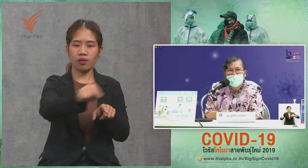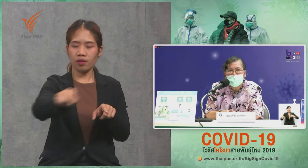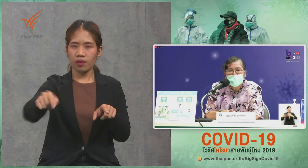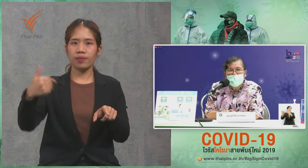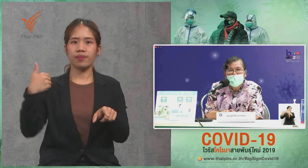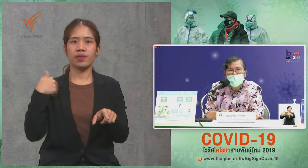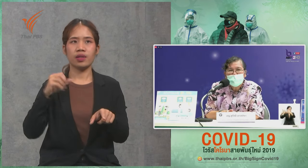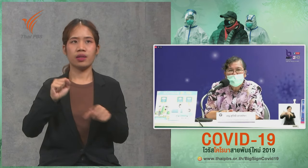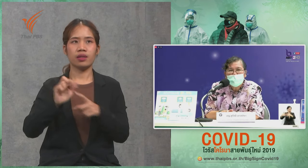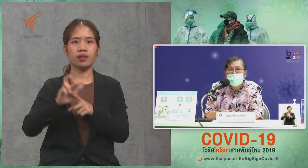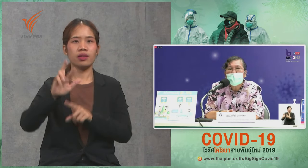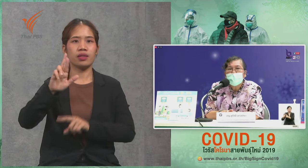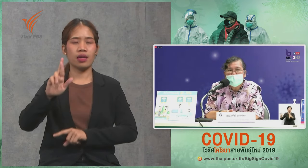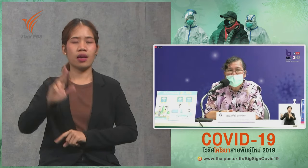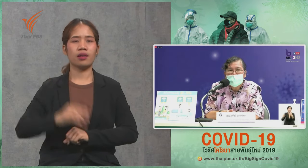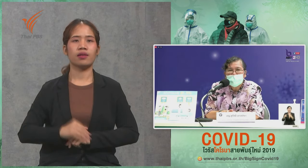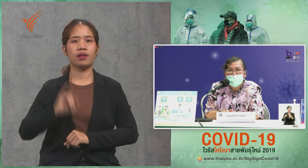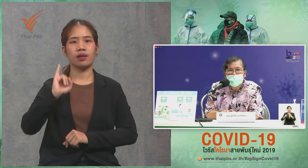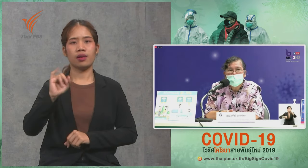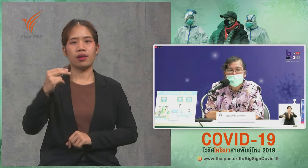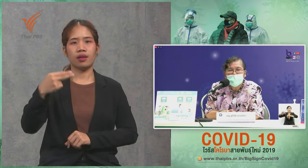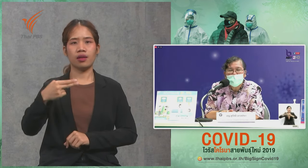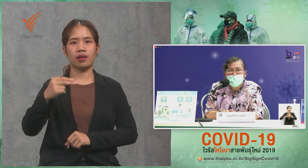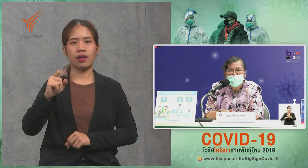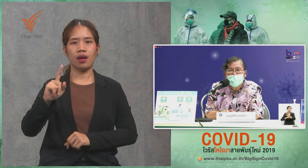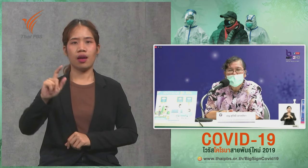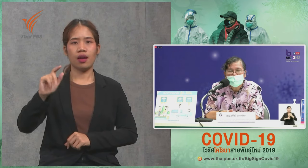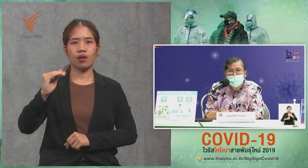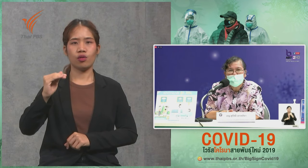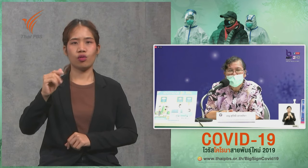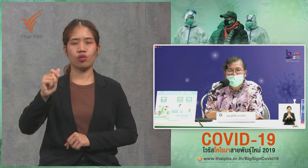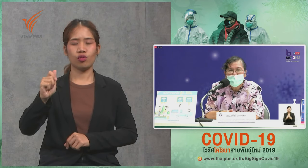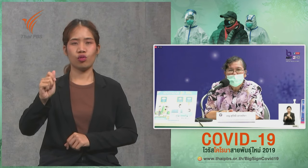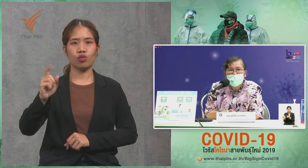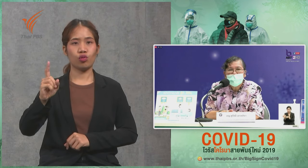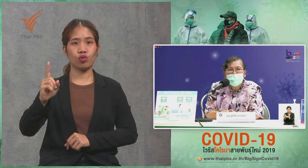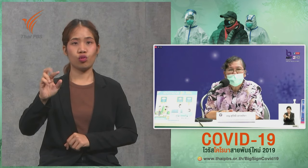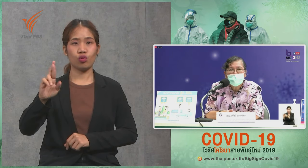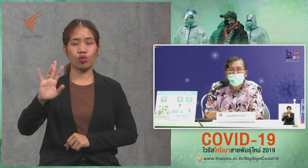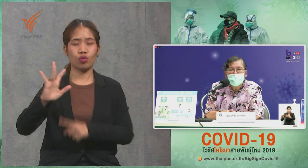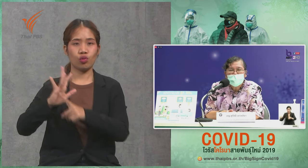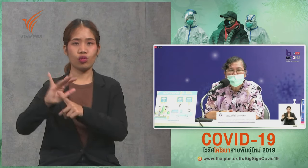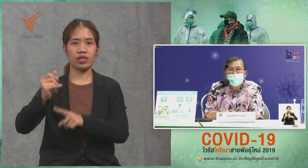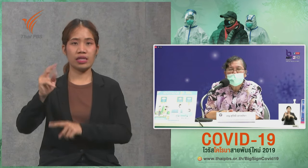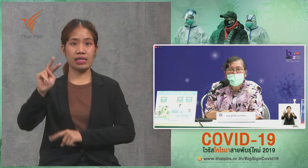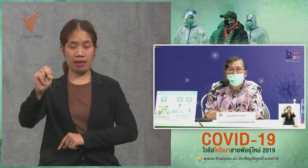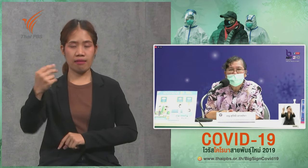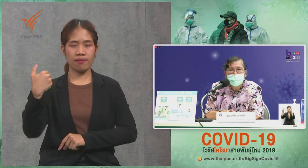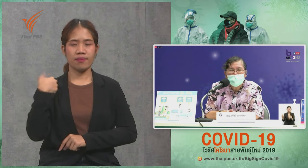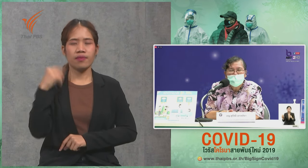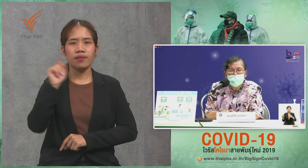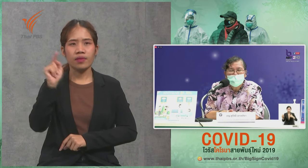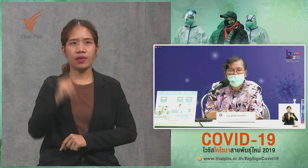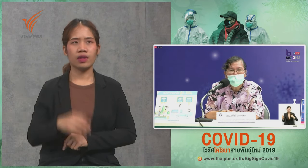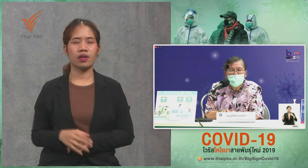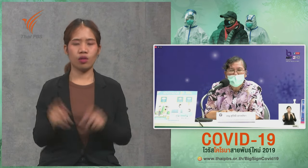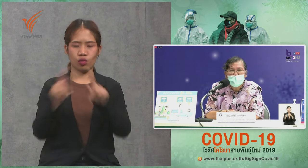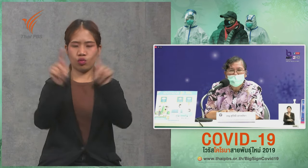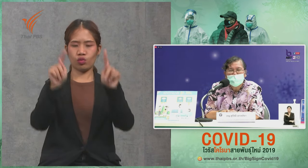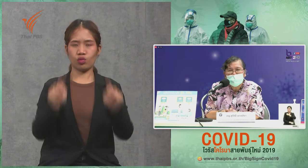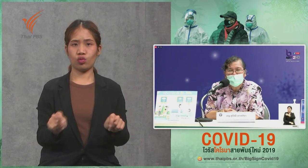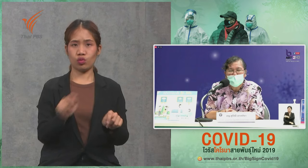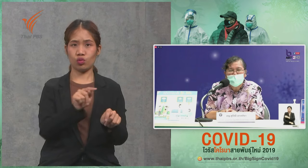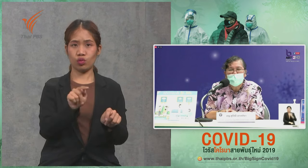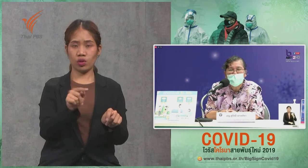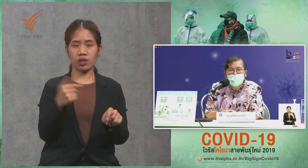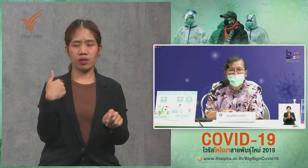ารที่เรียกว่าไฮโดรเจนเปอร์ออกไซด์นะคะในเรื่องของการฆ่าเชื้อเช่นในตู้บางตู้เนี่ยที่ใช้ในเรื่องของ